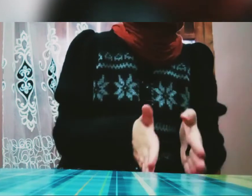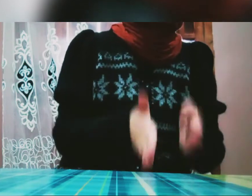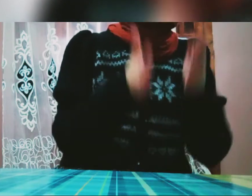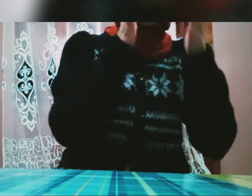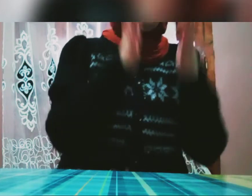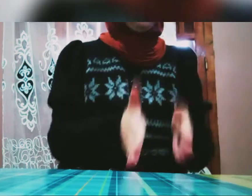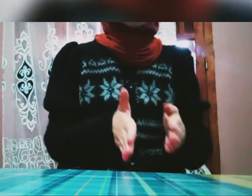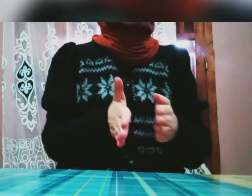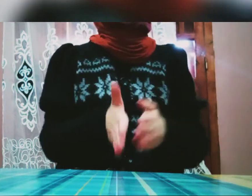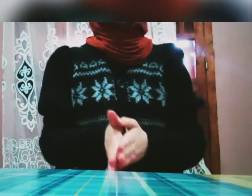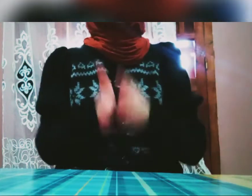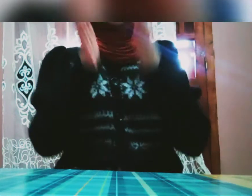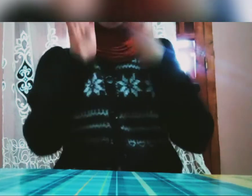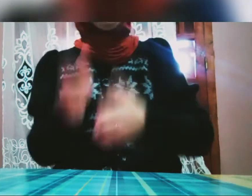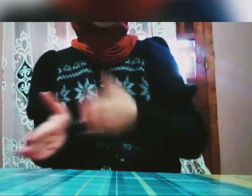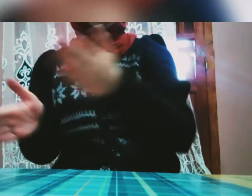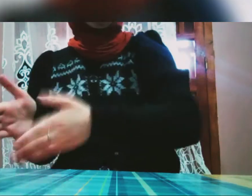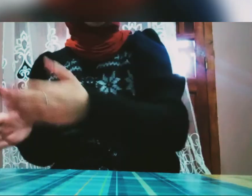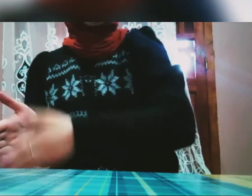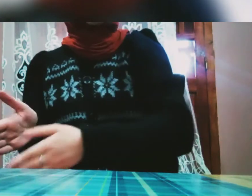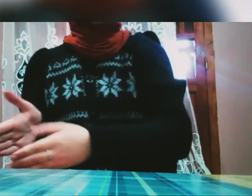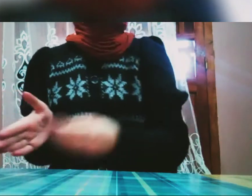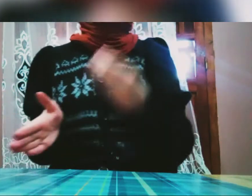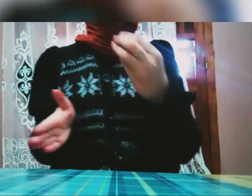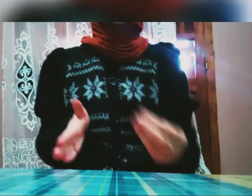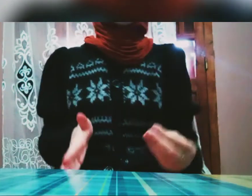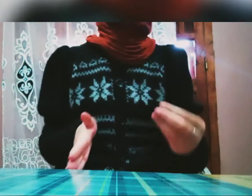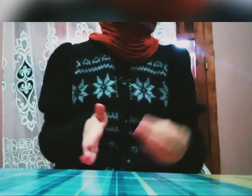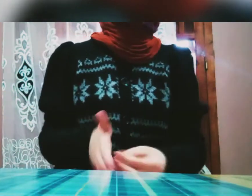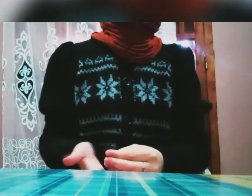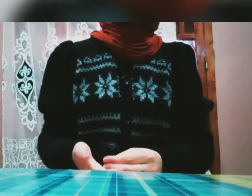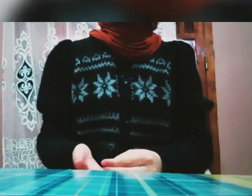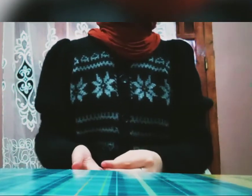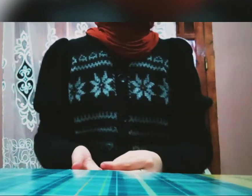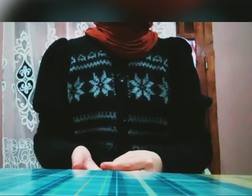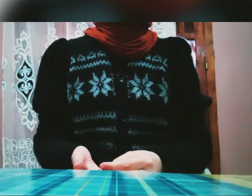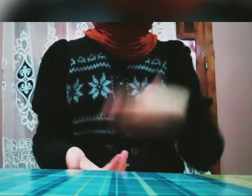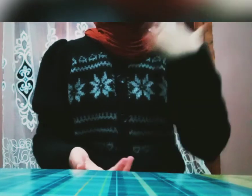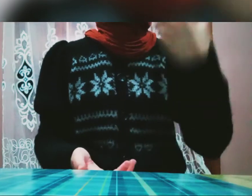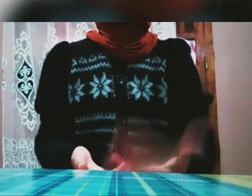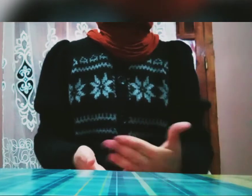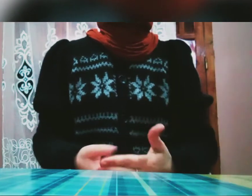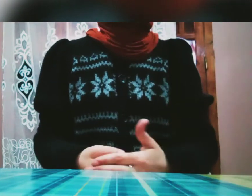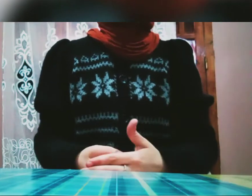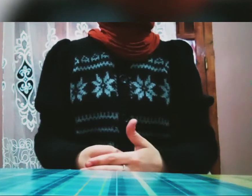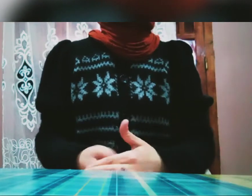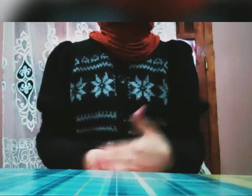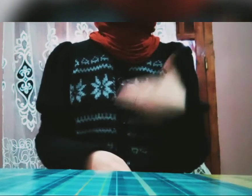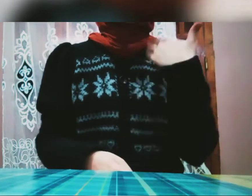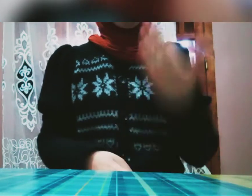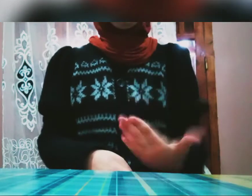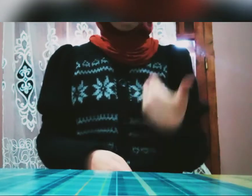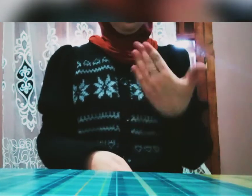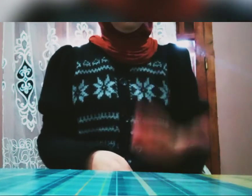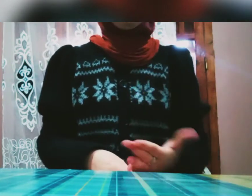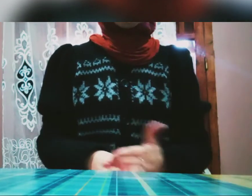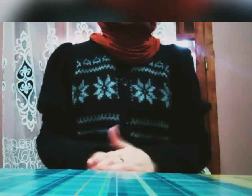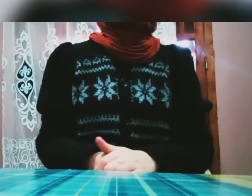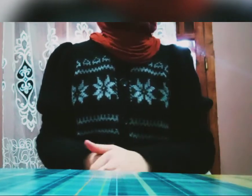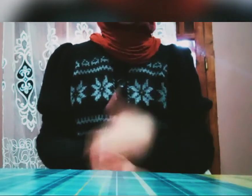كلمتي ونخدم فيه. وهذه هي رايحة انضباط. ديما انا يعني كنت قبل قريت مقولات